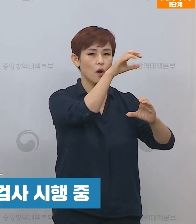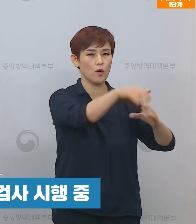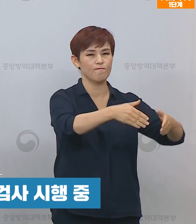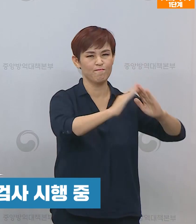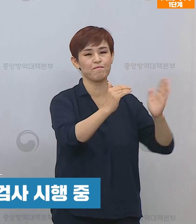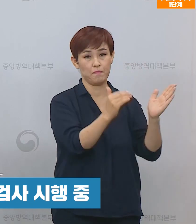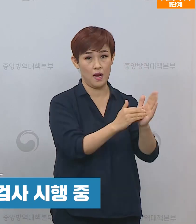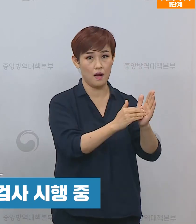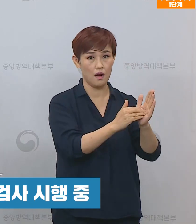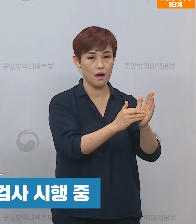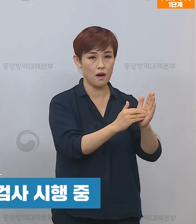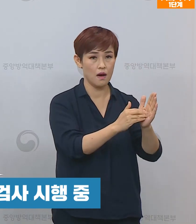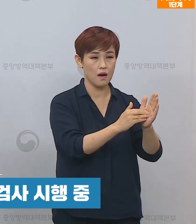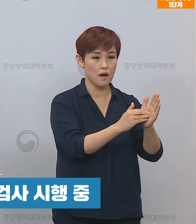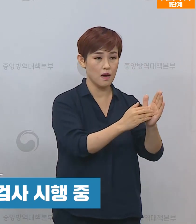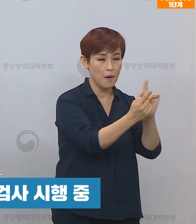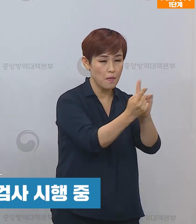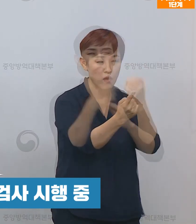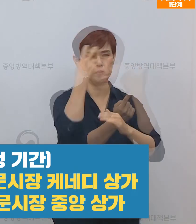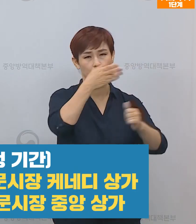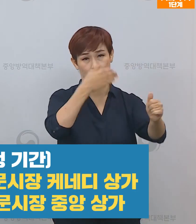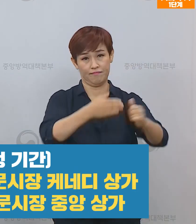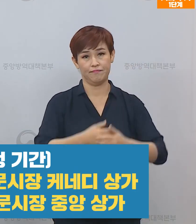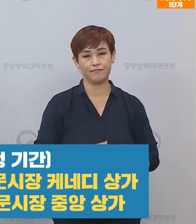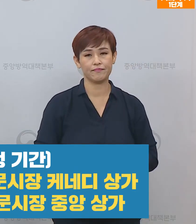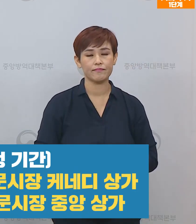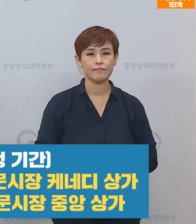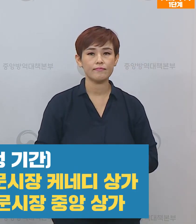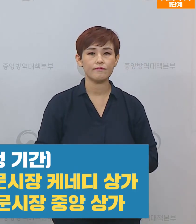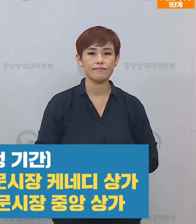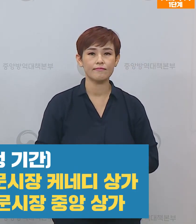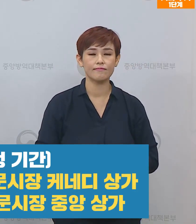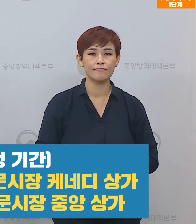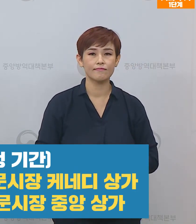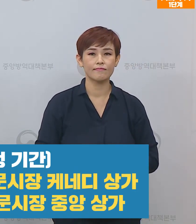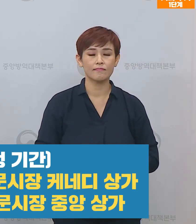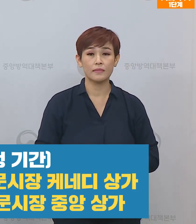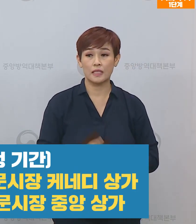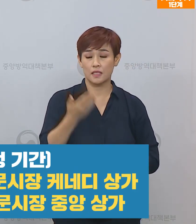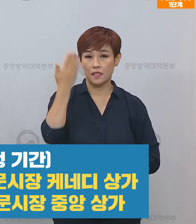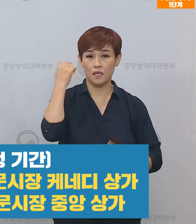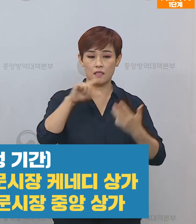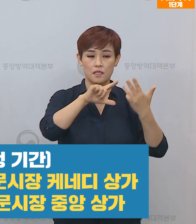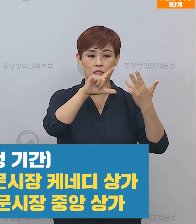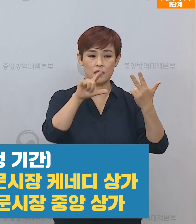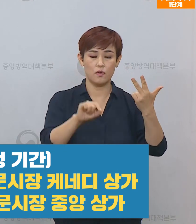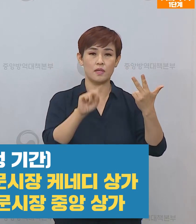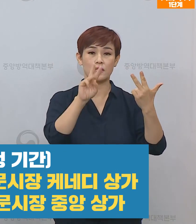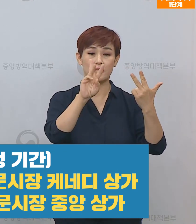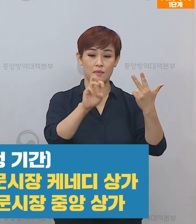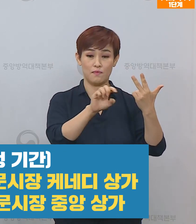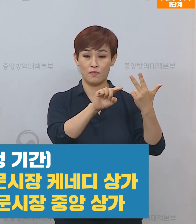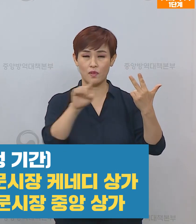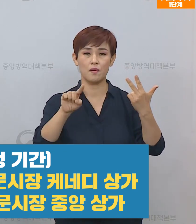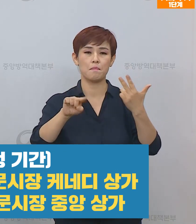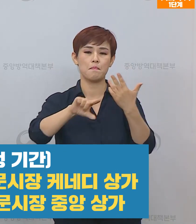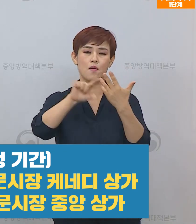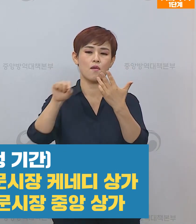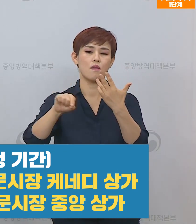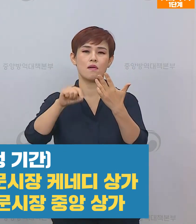대한 검사를 시행하고 있습니다. 좀 더 구체적으로는 지난 7월 30일부터 8월 8일